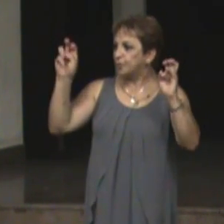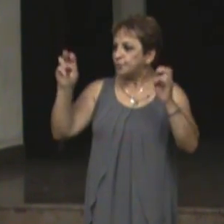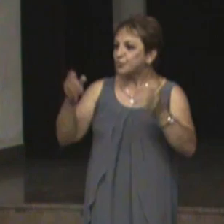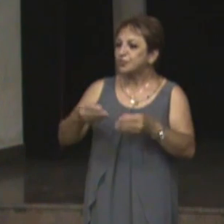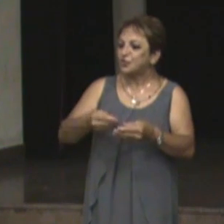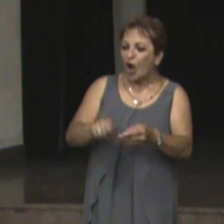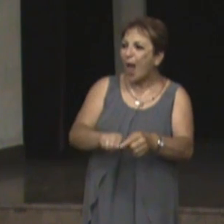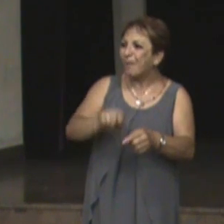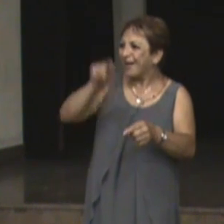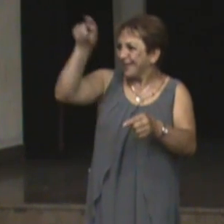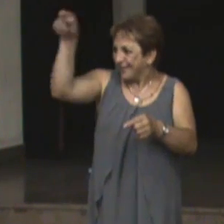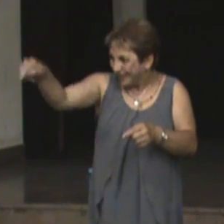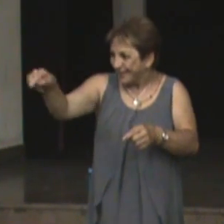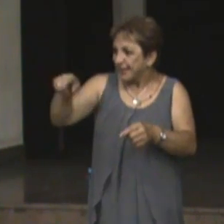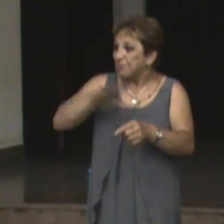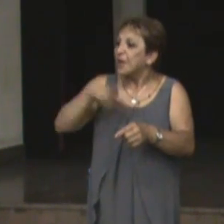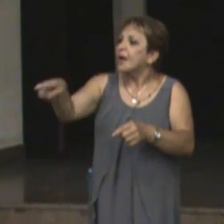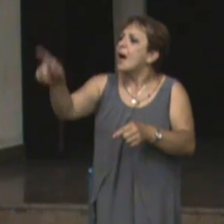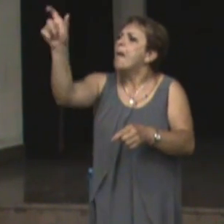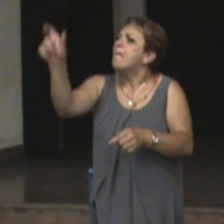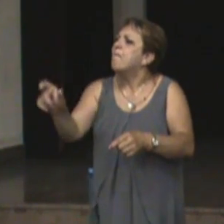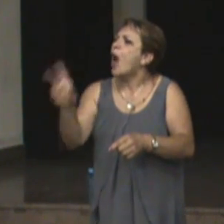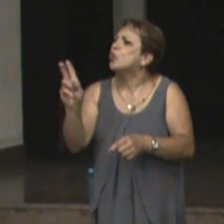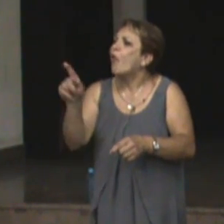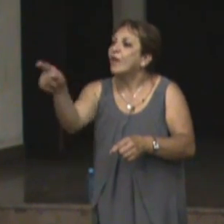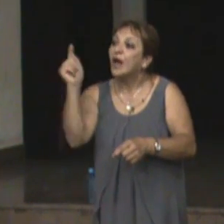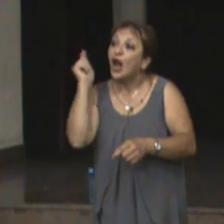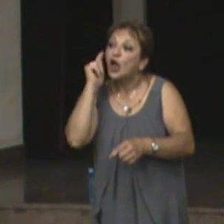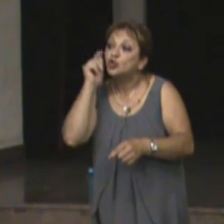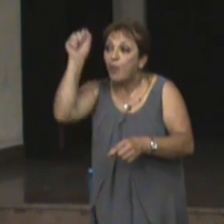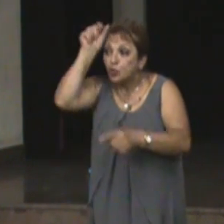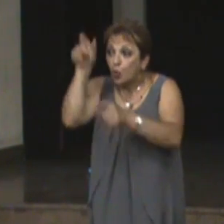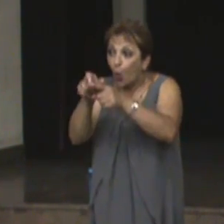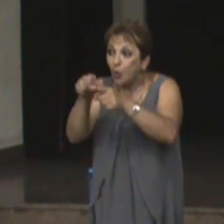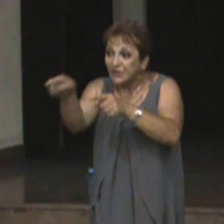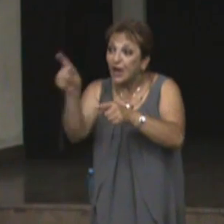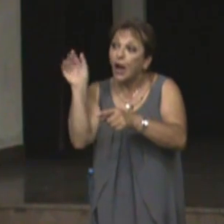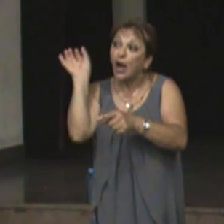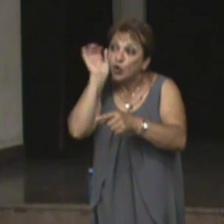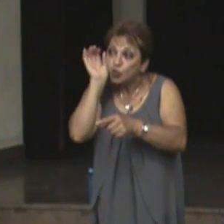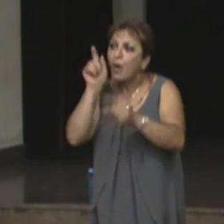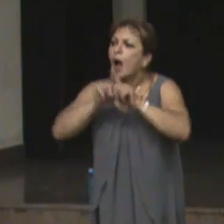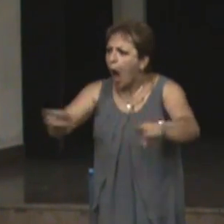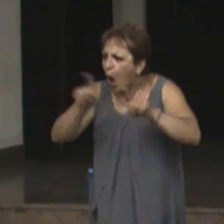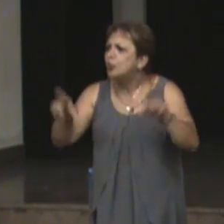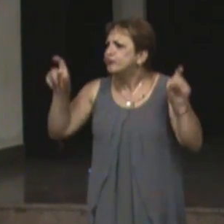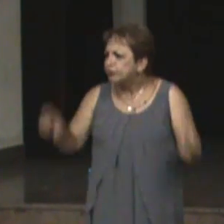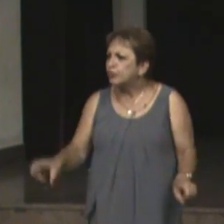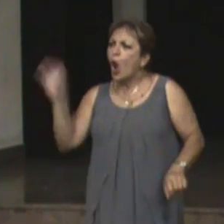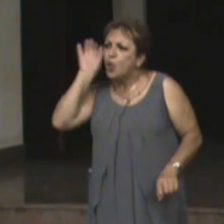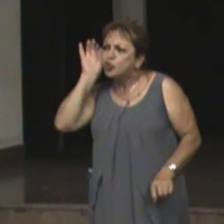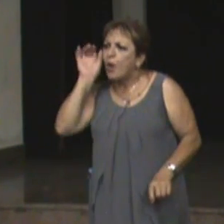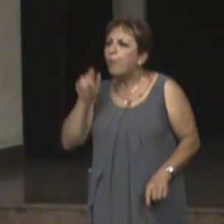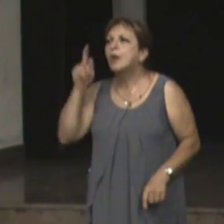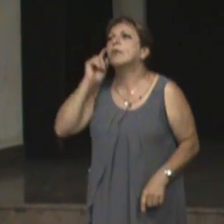մեջ ընկավ սերմը, նման է այն մարդուն, որը լսում է Աստծո արքայության մասին քարոզությունը, բայց